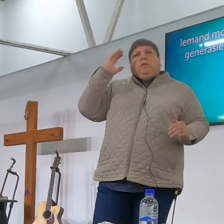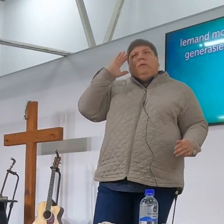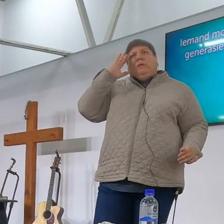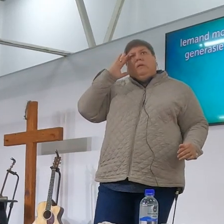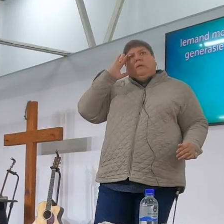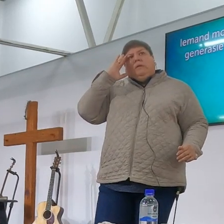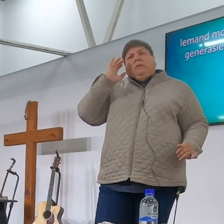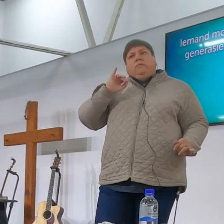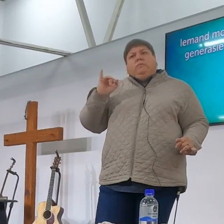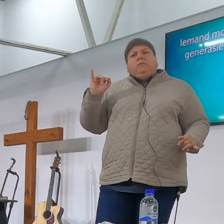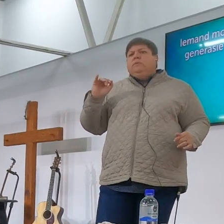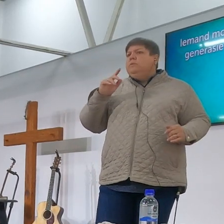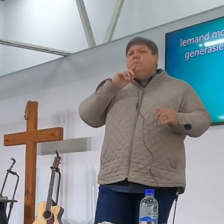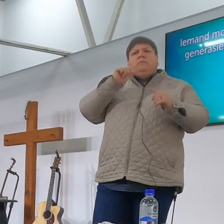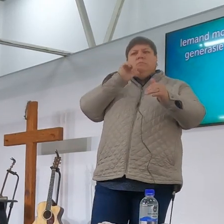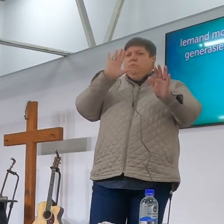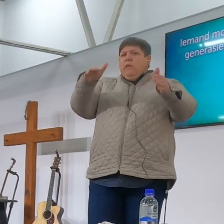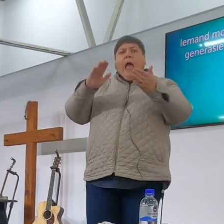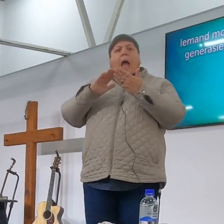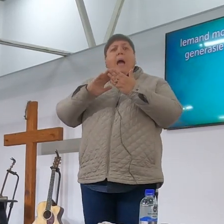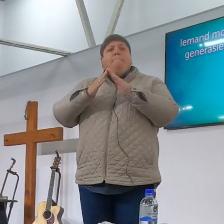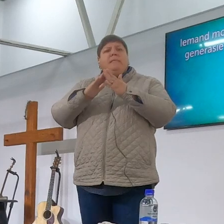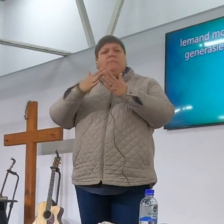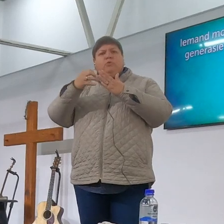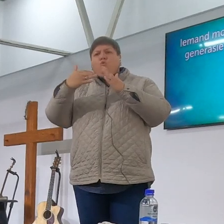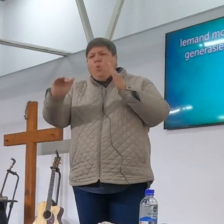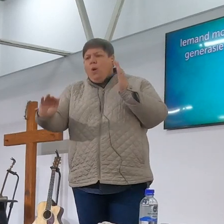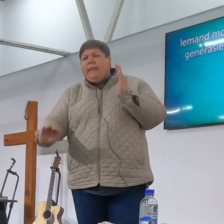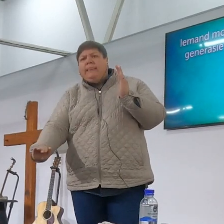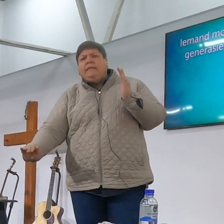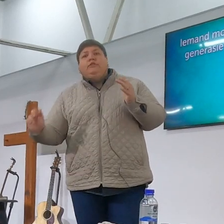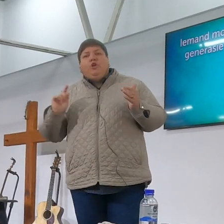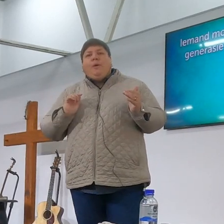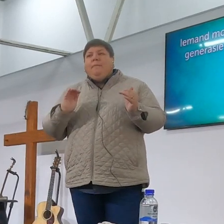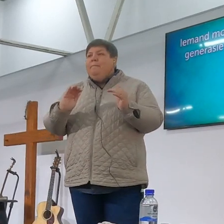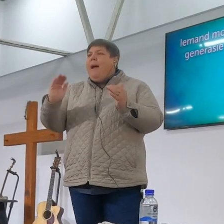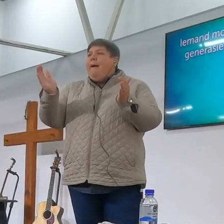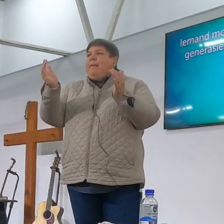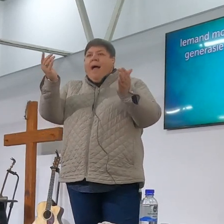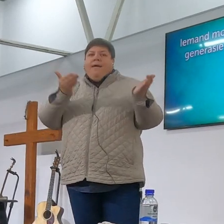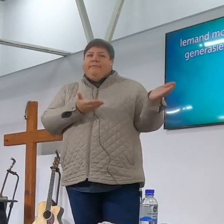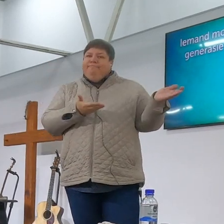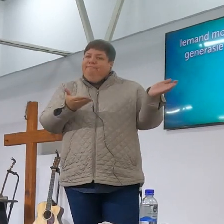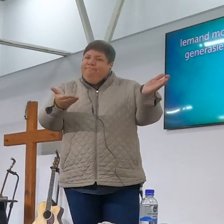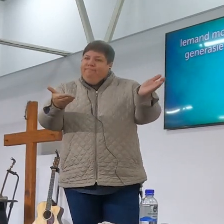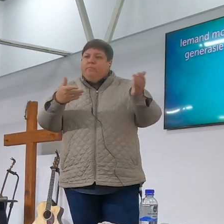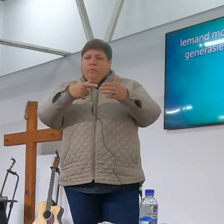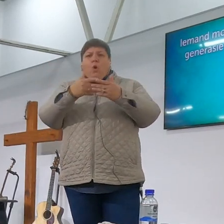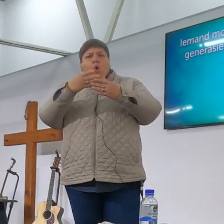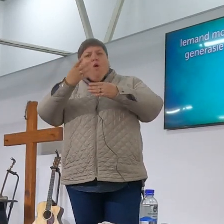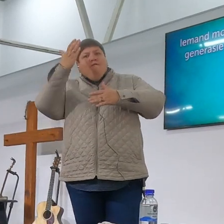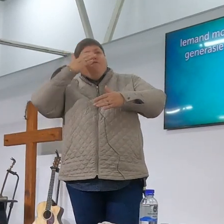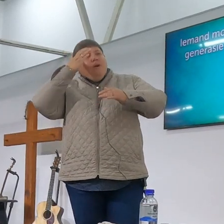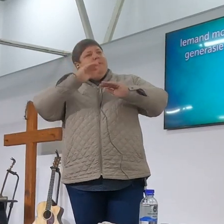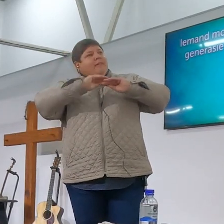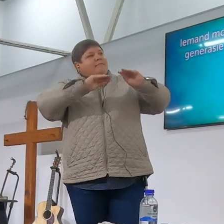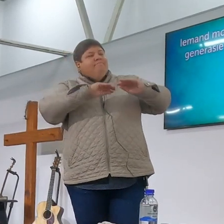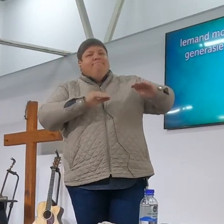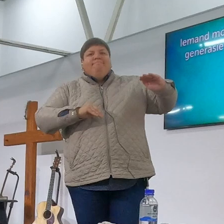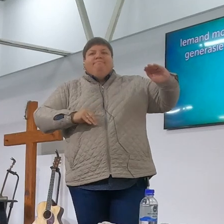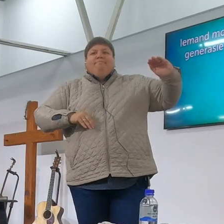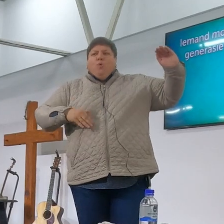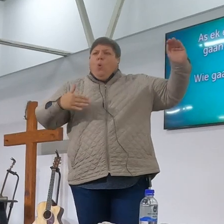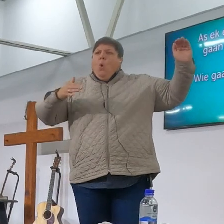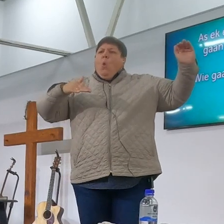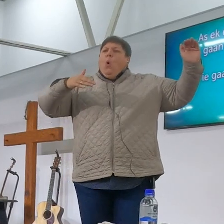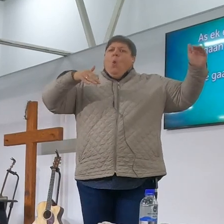het jou nodig. Ons het jou nodig as 'n gemeenskap. Dis hoekom ons daai twee babietjies hier voor gehad het, vir Nicolas en vir Karamian, om te sê, ouens kom help ons,